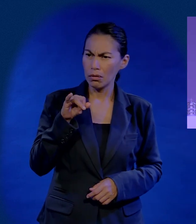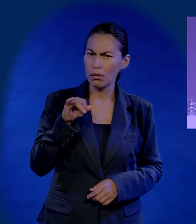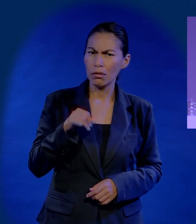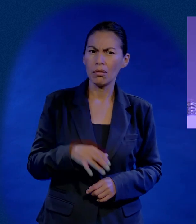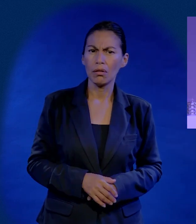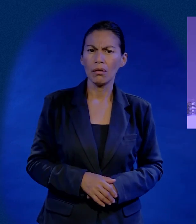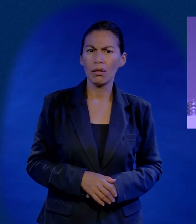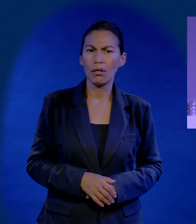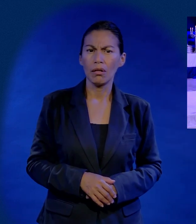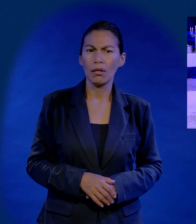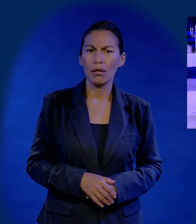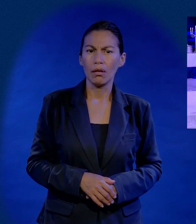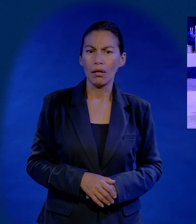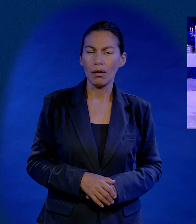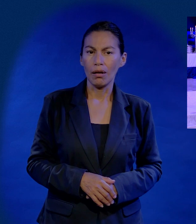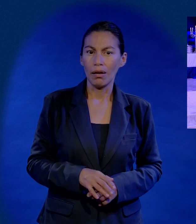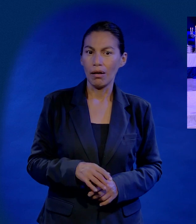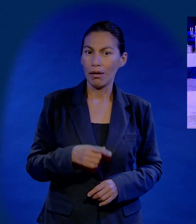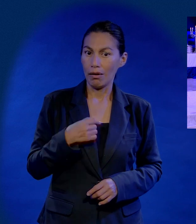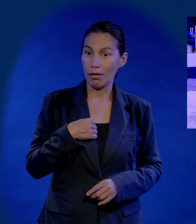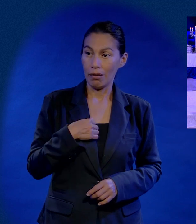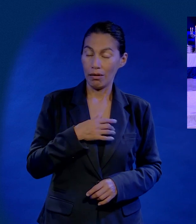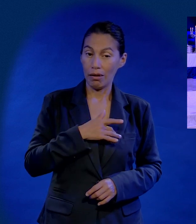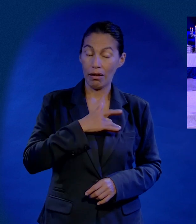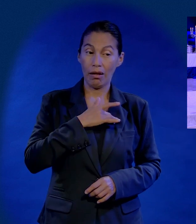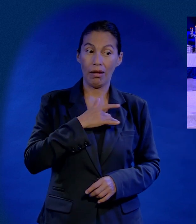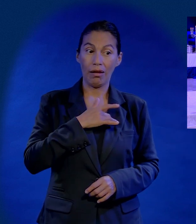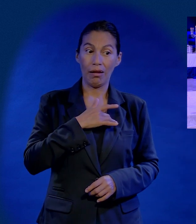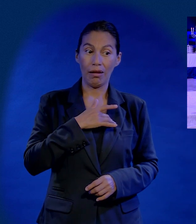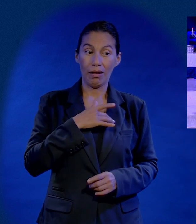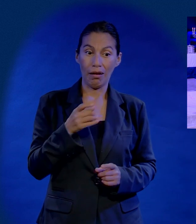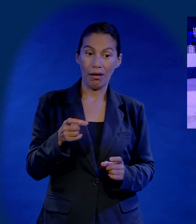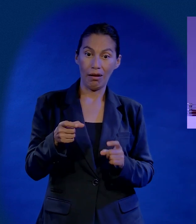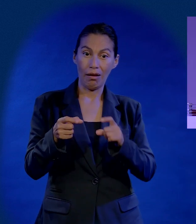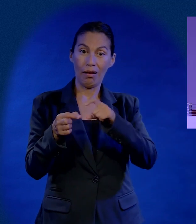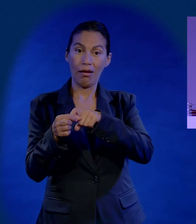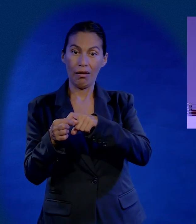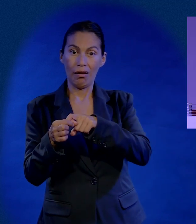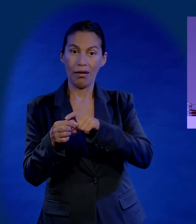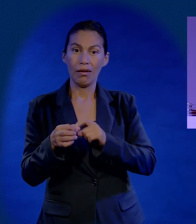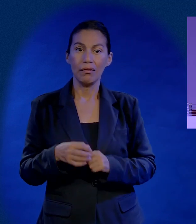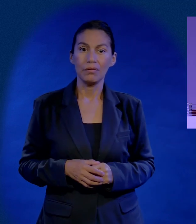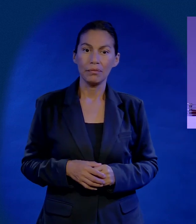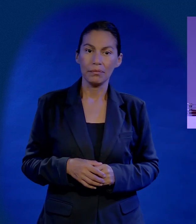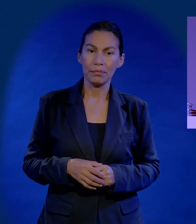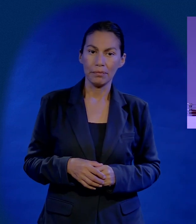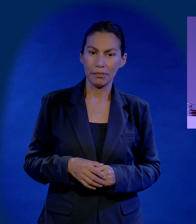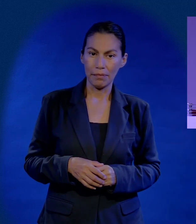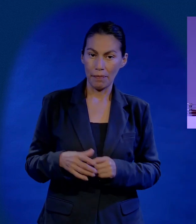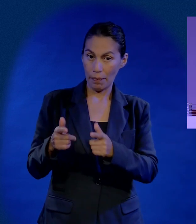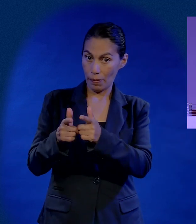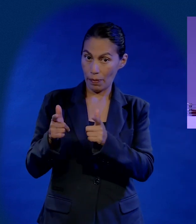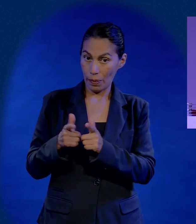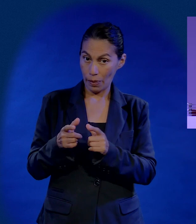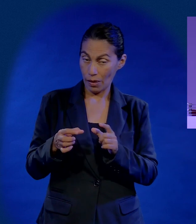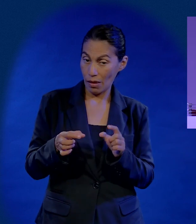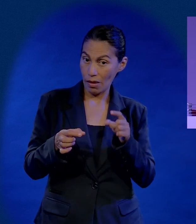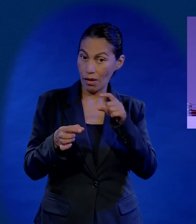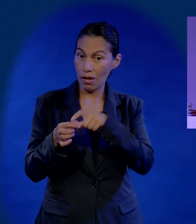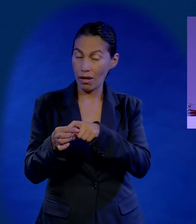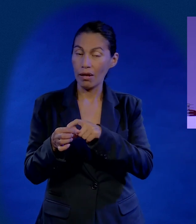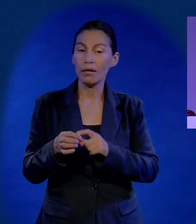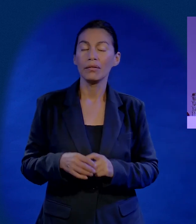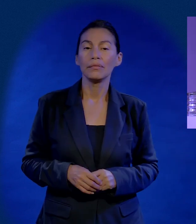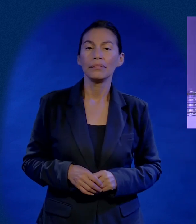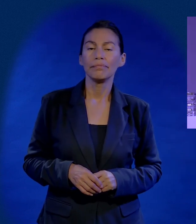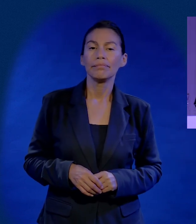¿Tú? Sí. Y entonces por primera vez sentí que me dieron espacio y lugar. Yo quiero